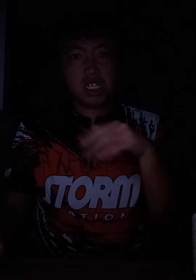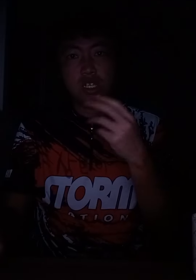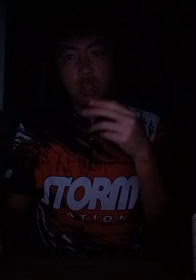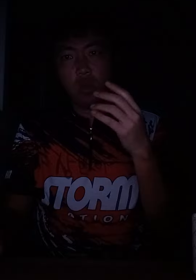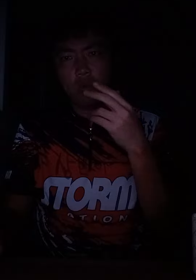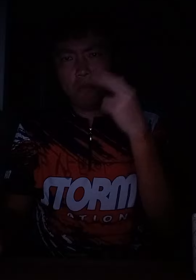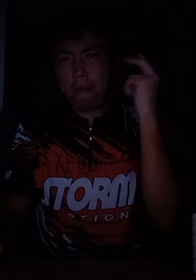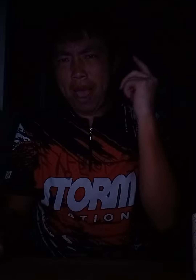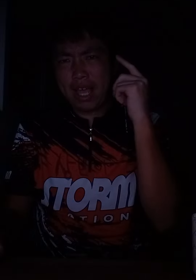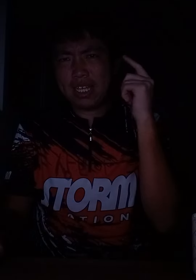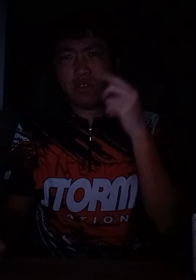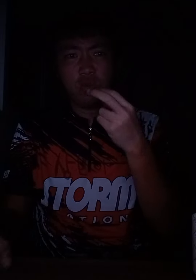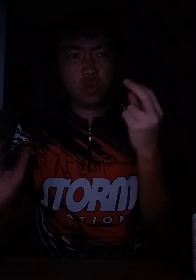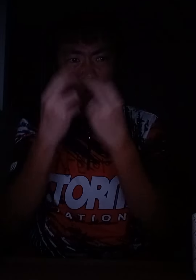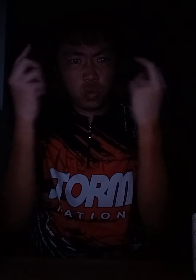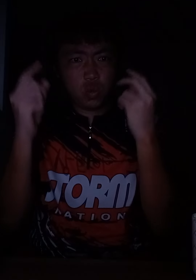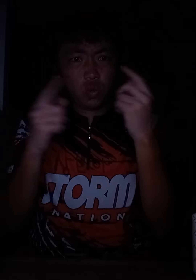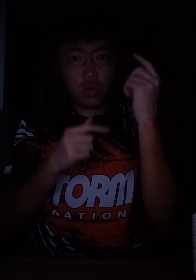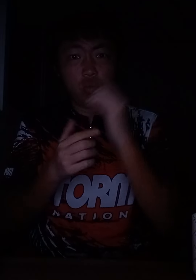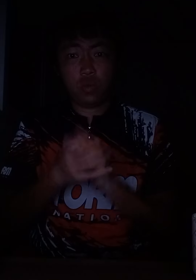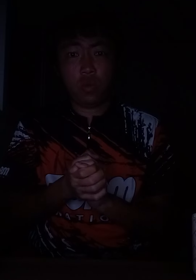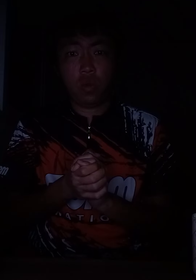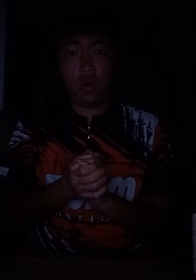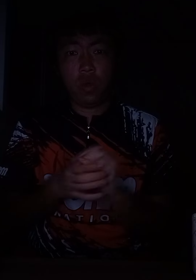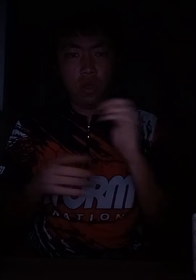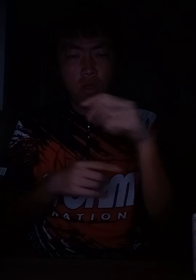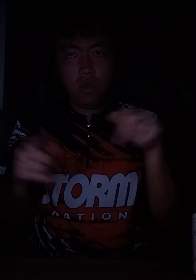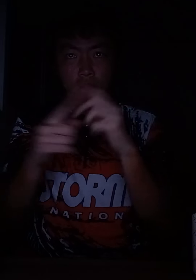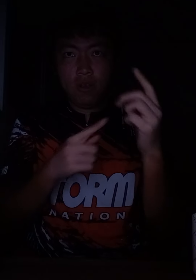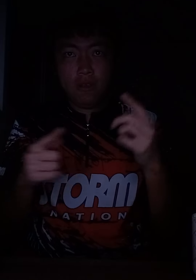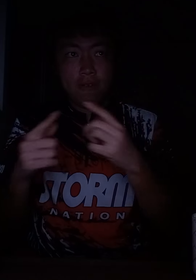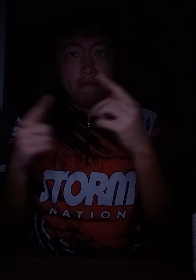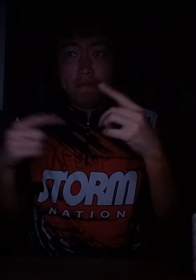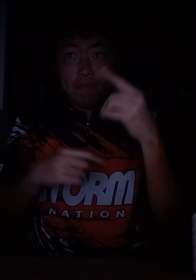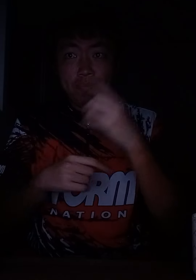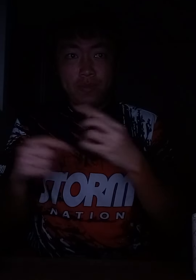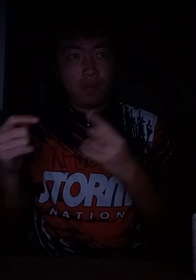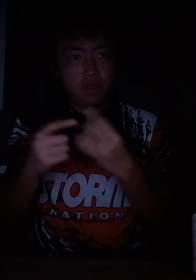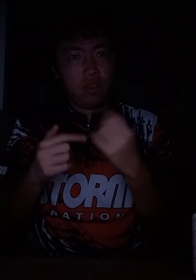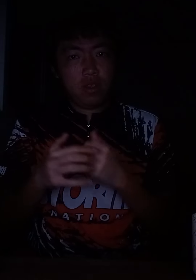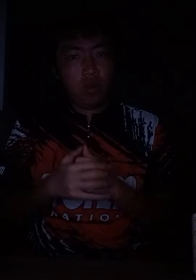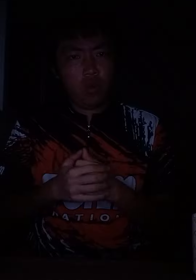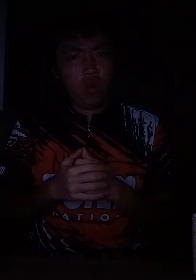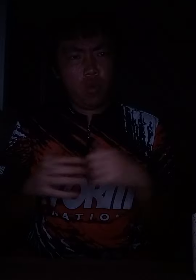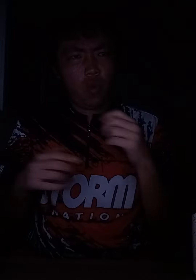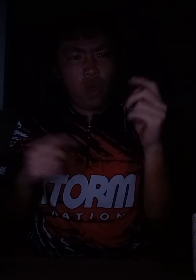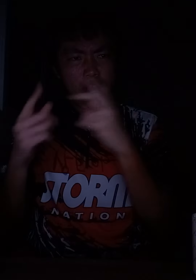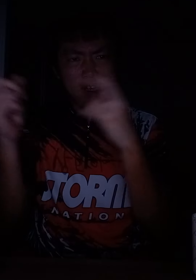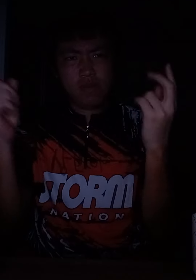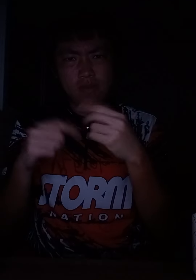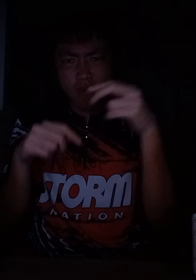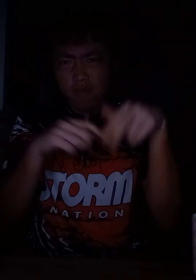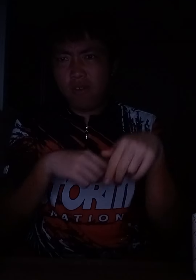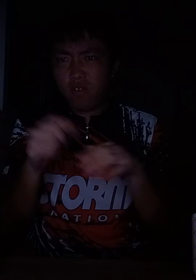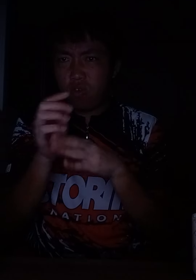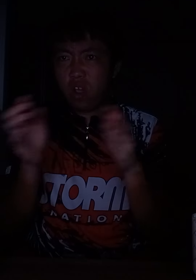때 마스크 꼭 쓰도록 한 게 한 달이 넘었습니다. 모두를 위해서 당연히 지켜야 될 일인데 안 쓰는 걸 넘어서 물리적으로 항의하는